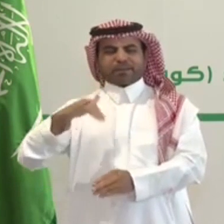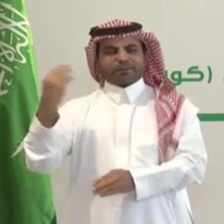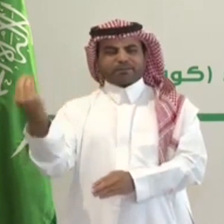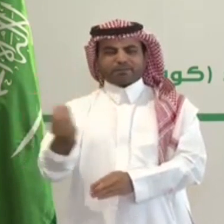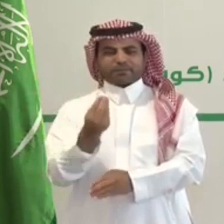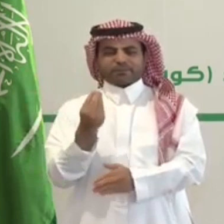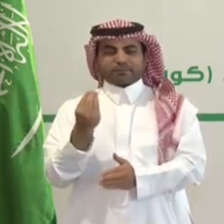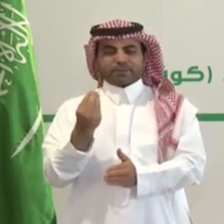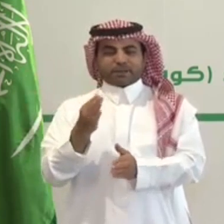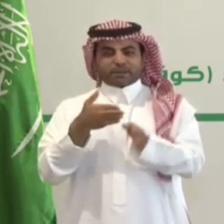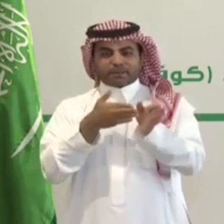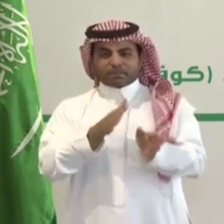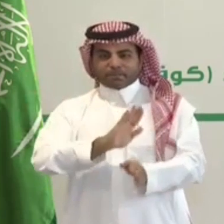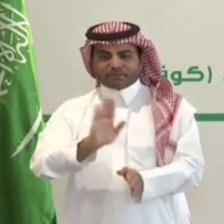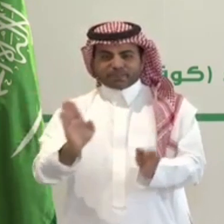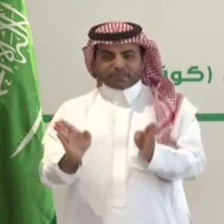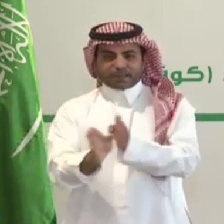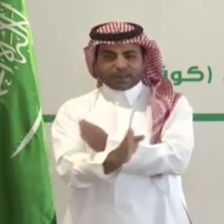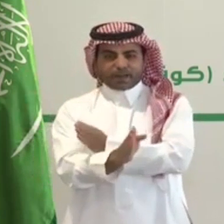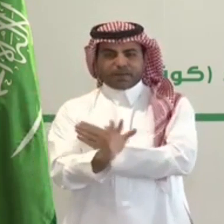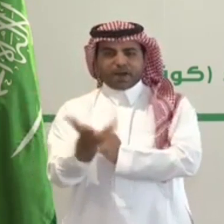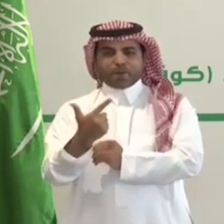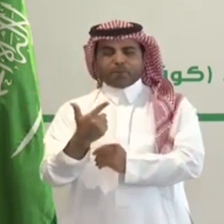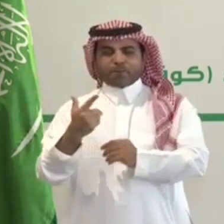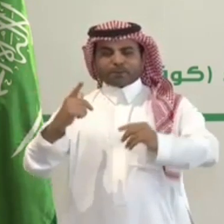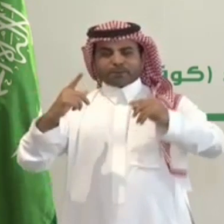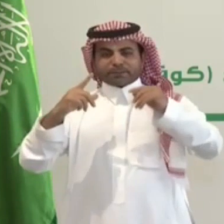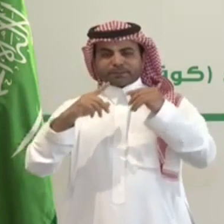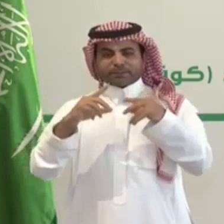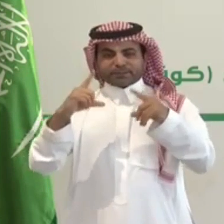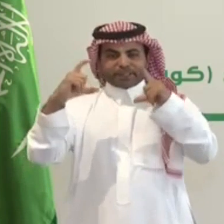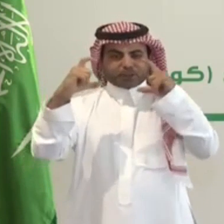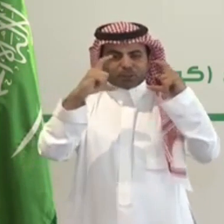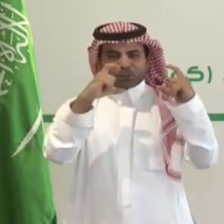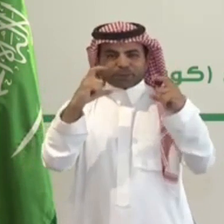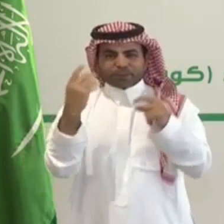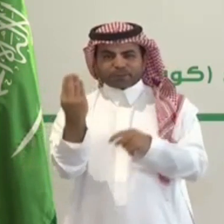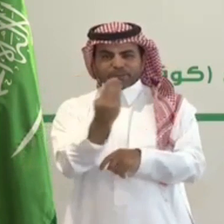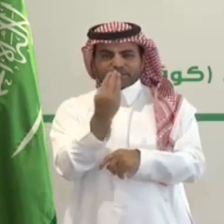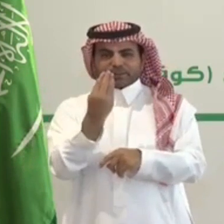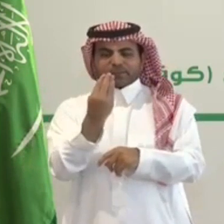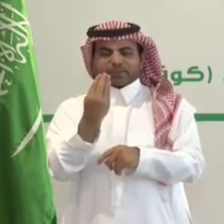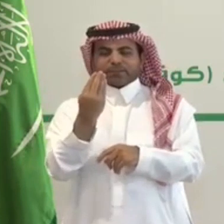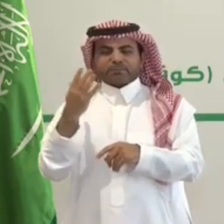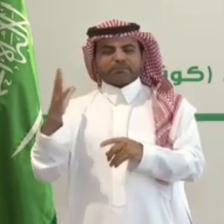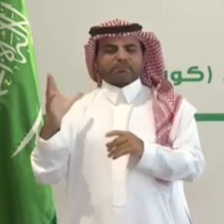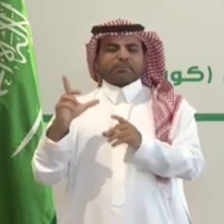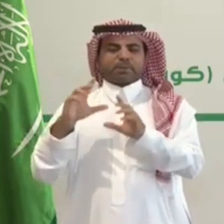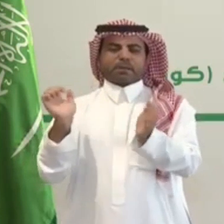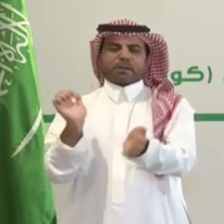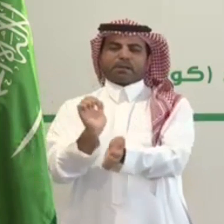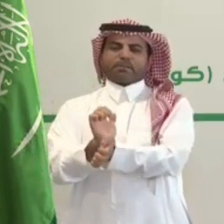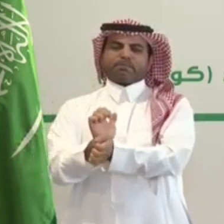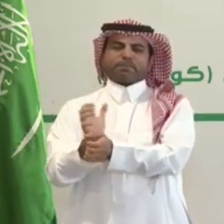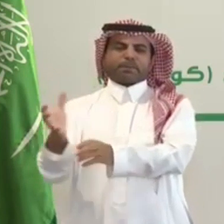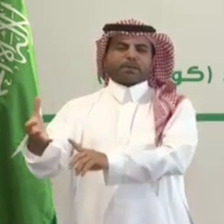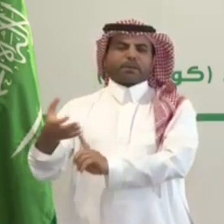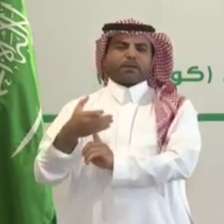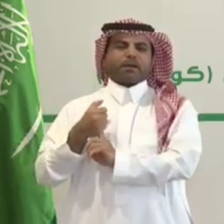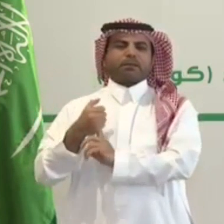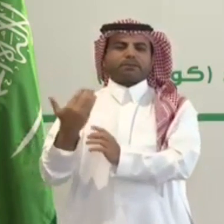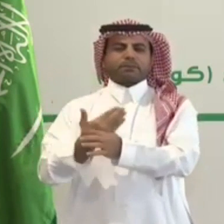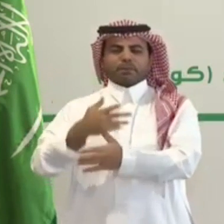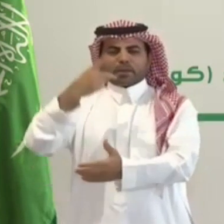وعدم الالتزام به وتصوير ذلك وقت قرار المنع، تم ضبطهم وتطبيق